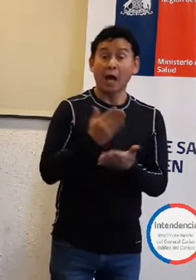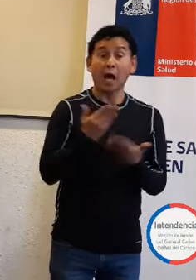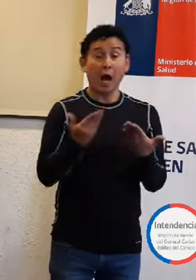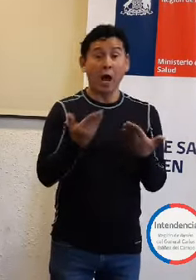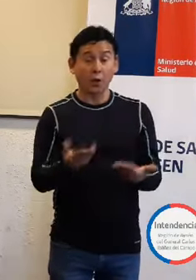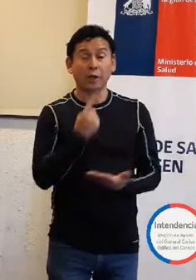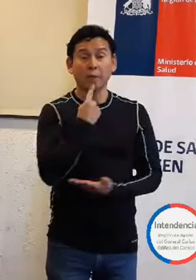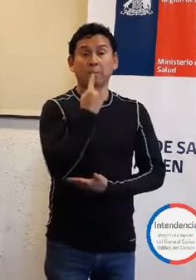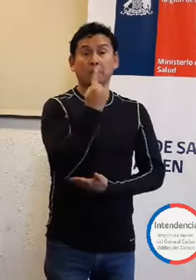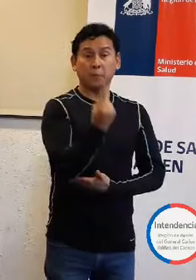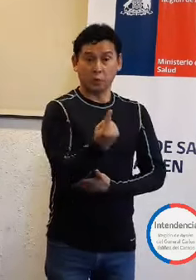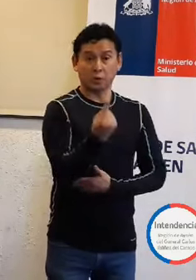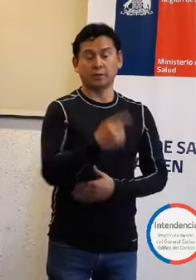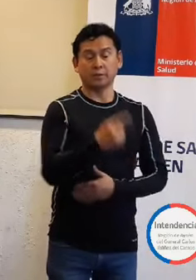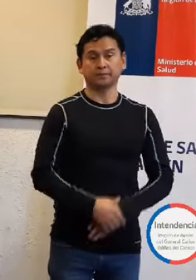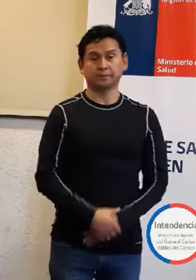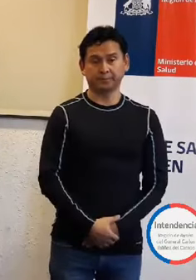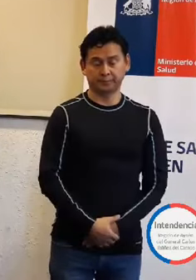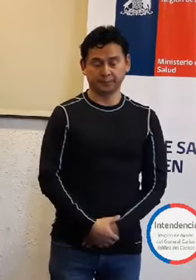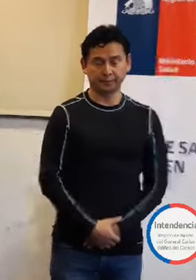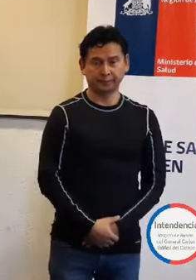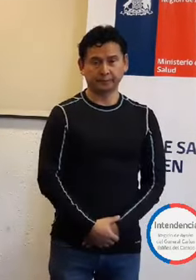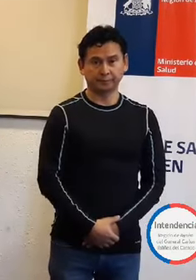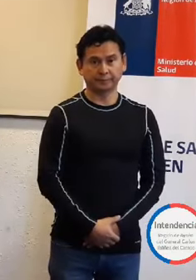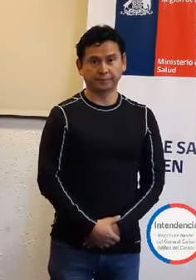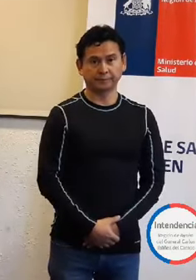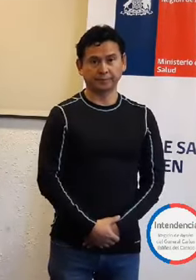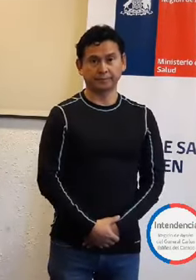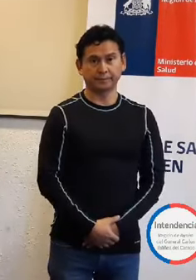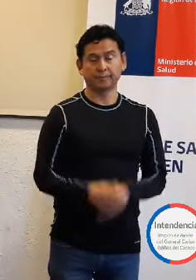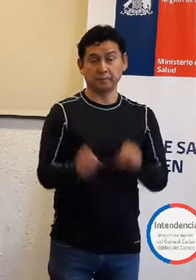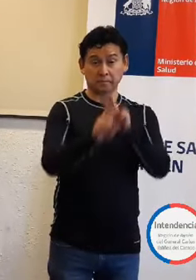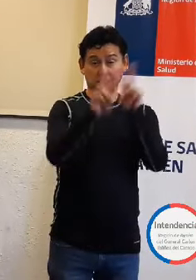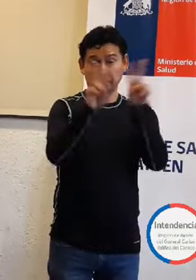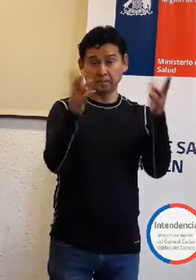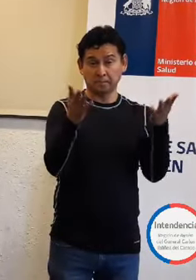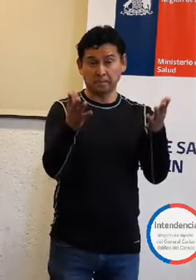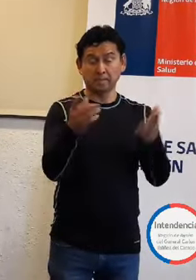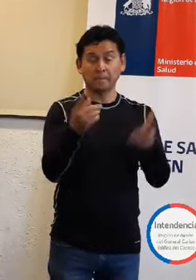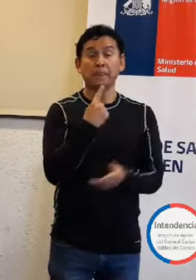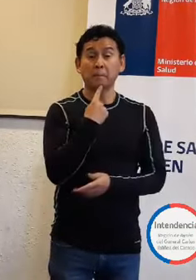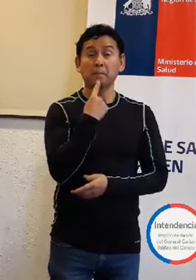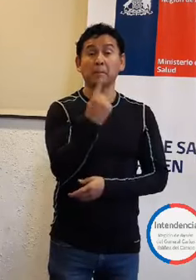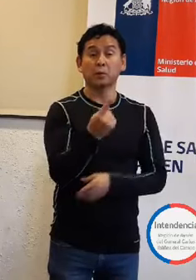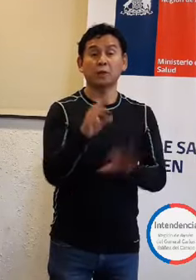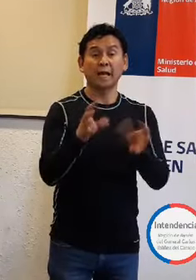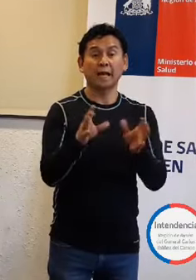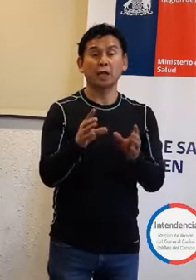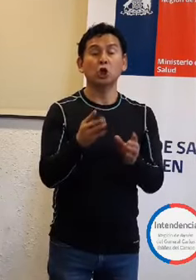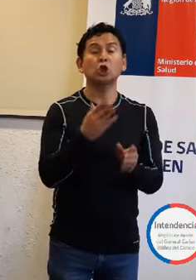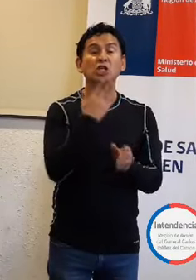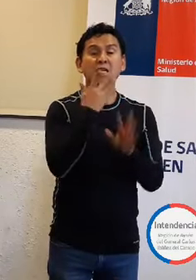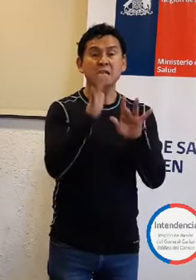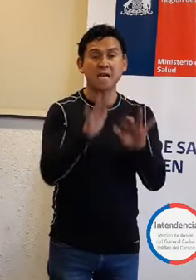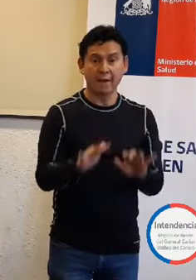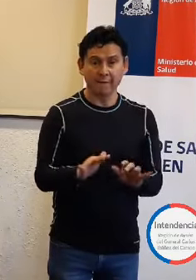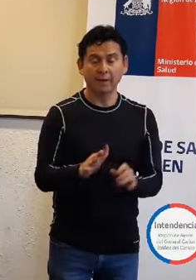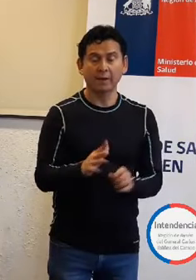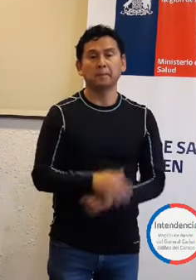paso a las preguntas de los medios de comunicación. En este caso comenzamos con Javier Gallardo de Radio Las Nieves quien le